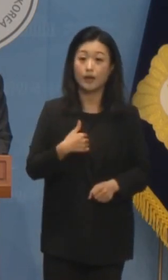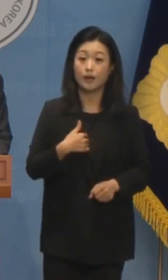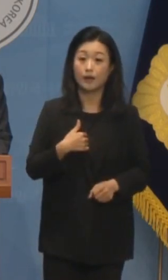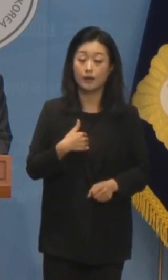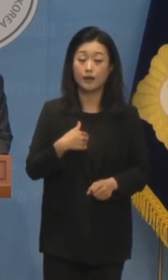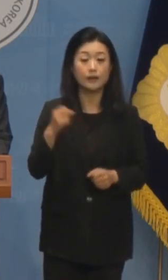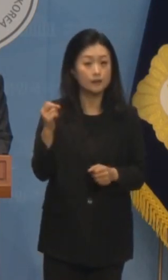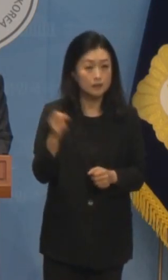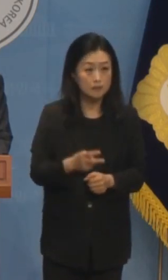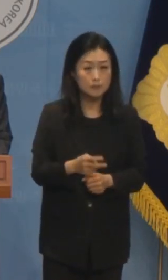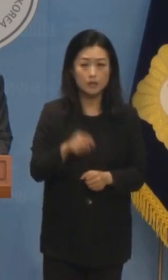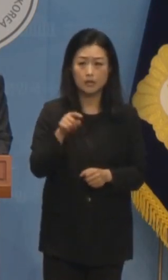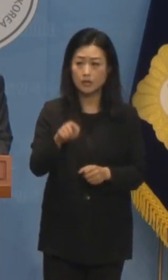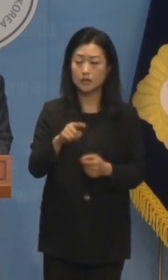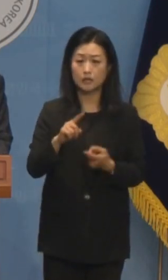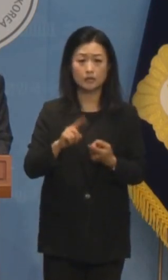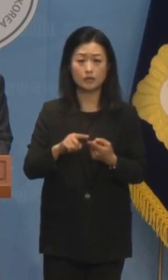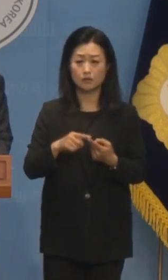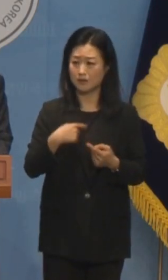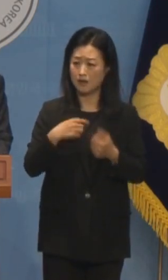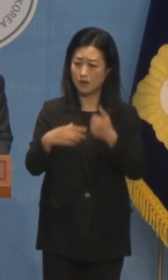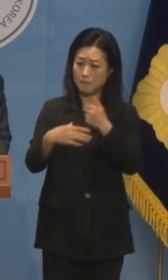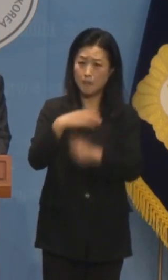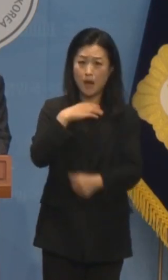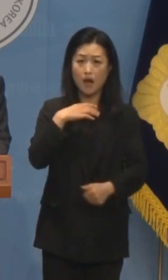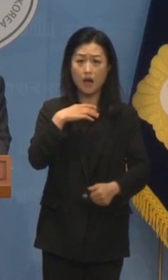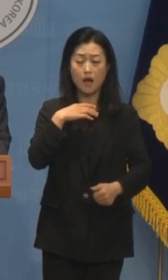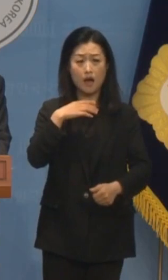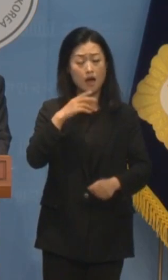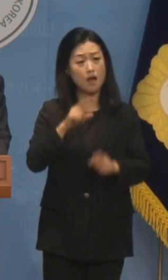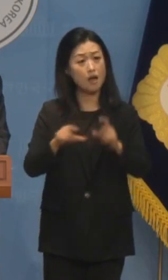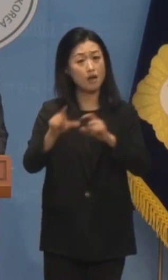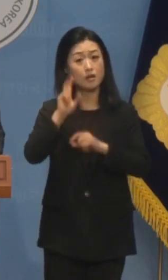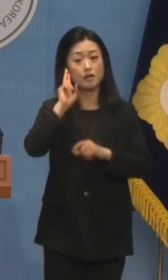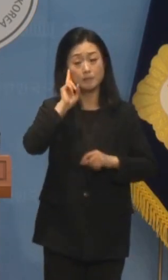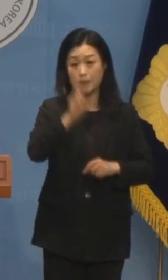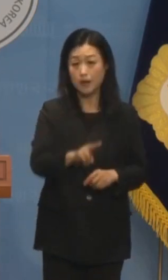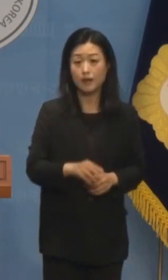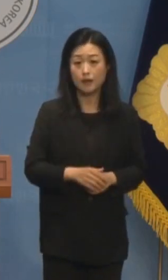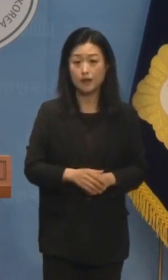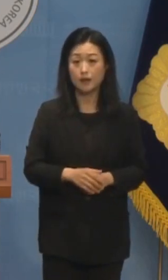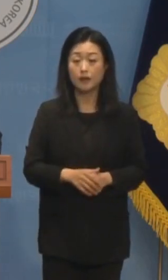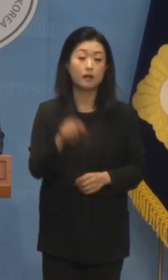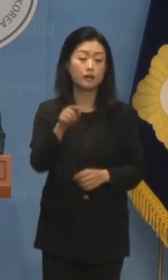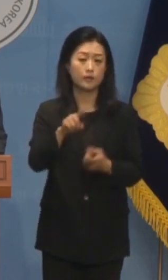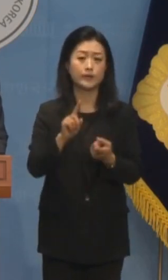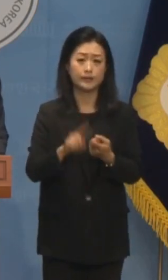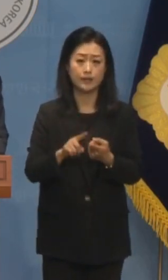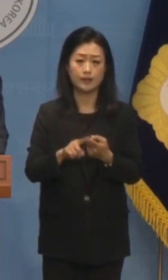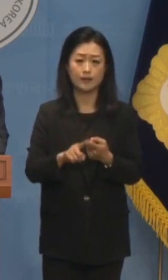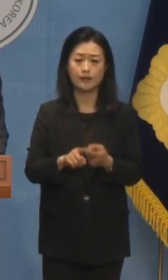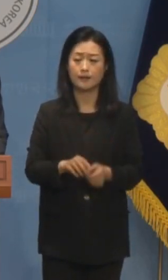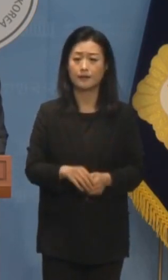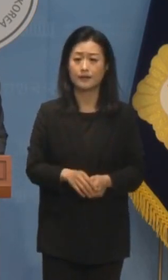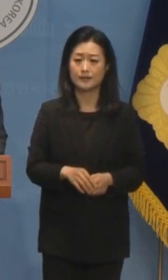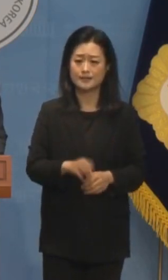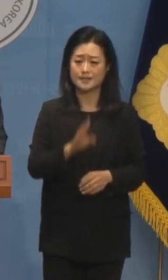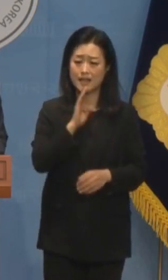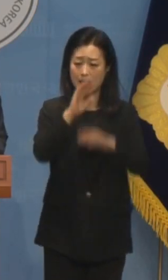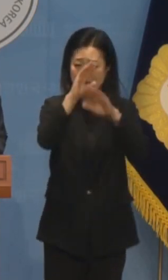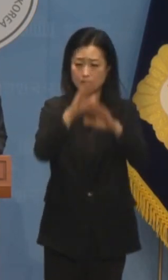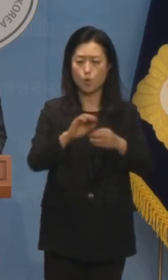점점 더 그 주홍 글씨가 강해지고 있습니다. 이것은 명백한 사실